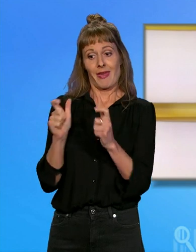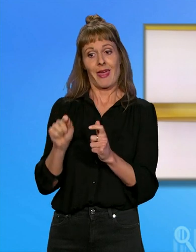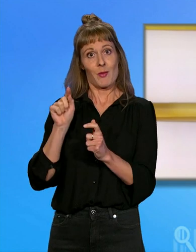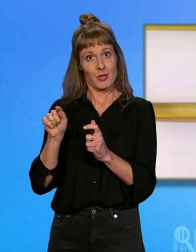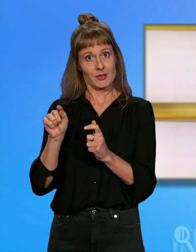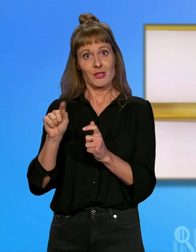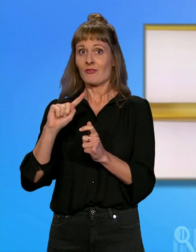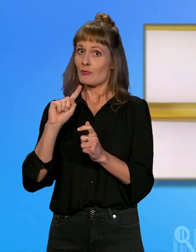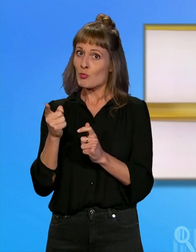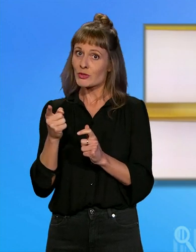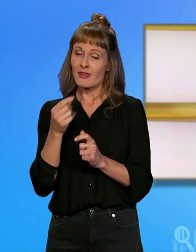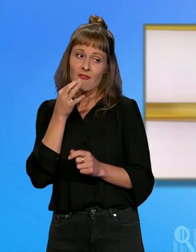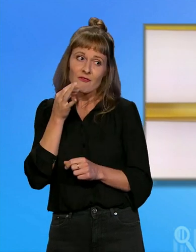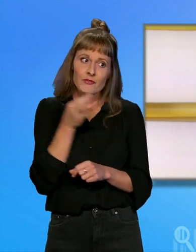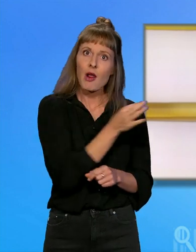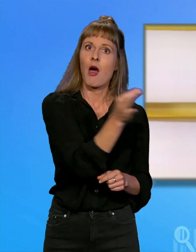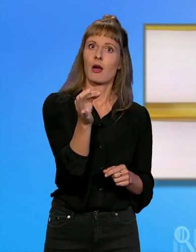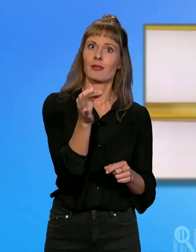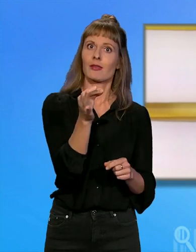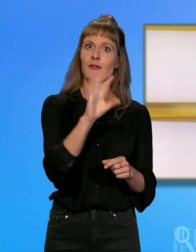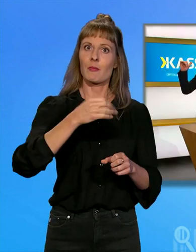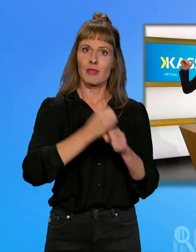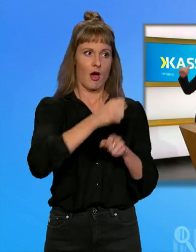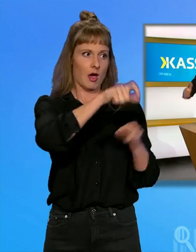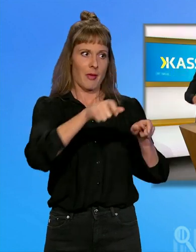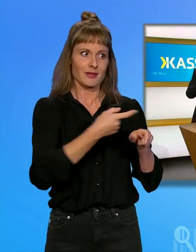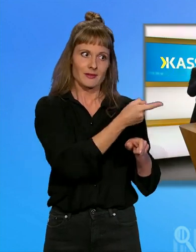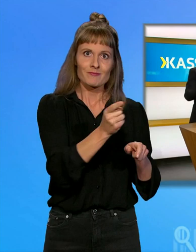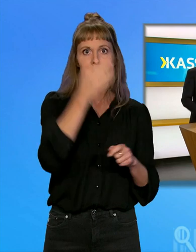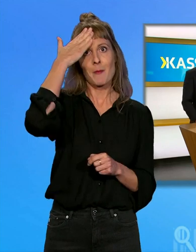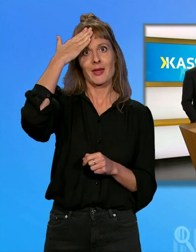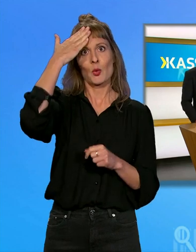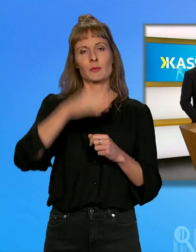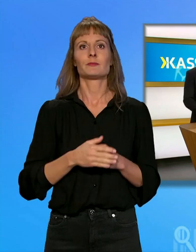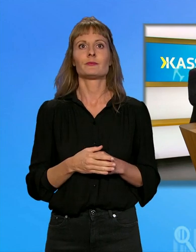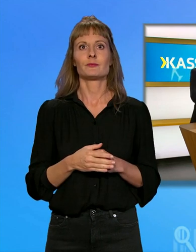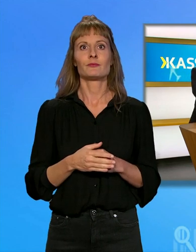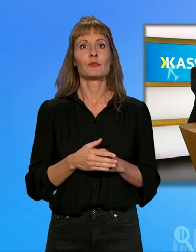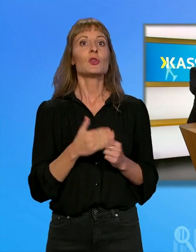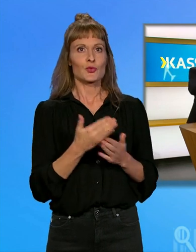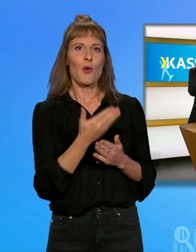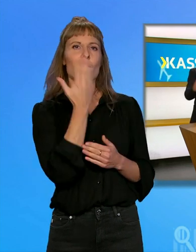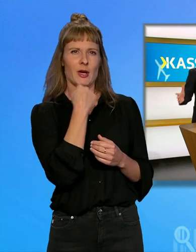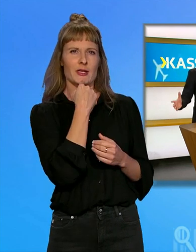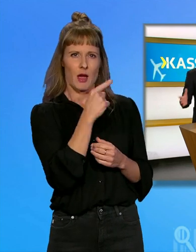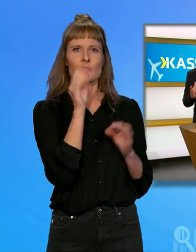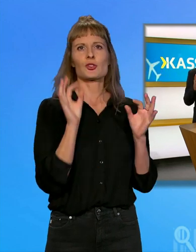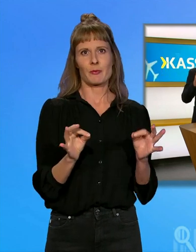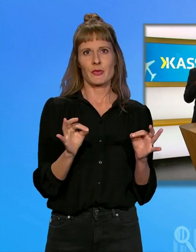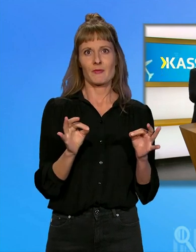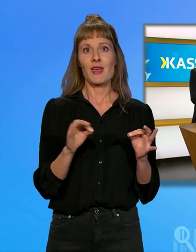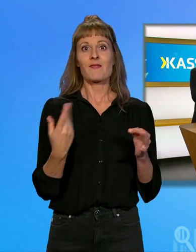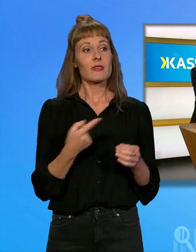Arbeitnehmenden konsultieren und muss fragen, was sie dazu sagen. Das ist das, was wir vorher auch gehört haben, also nach Konsultation. Was heisst das, wenn jetzt die Mehrheit sagt, eigentlich fänden